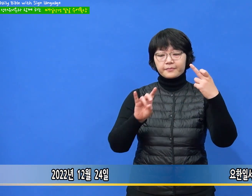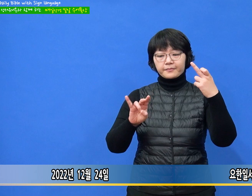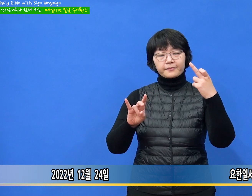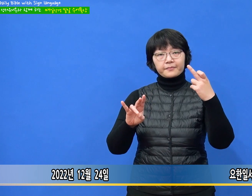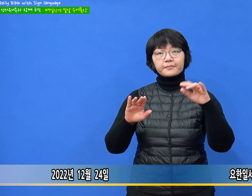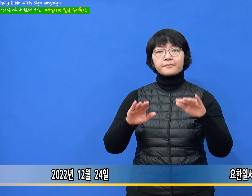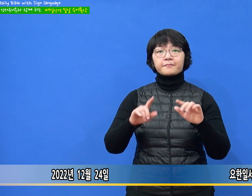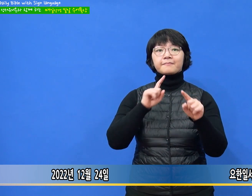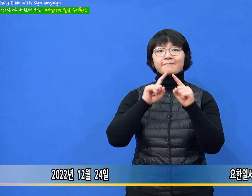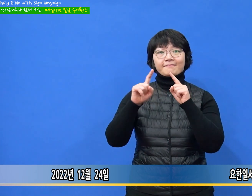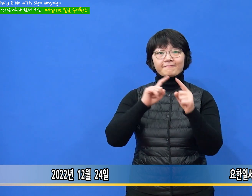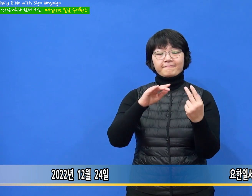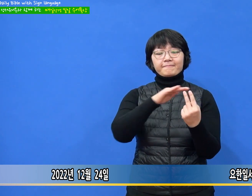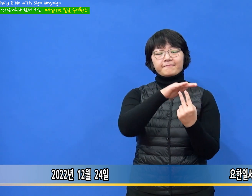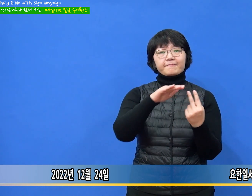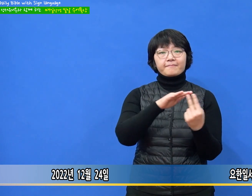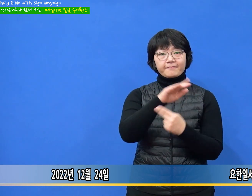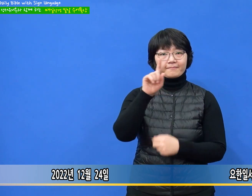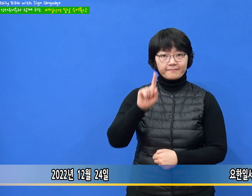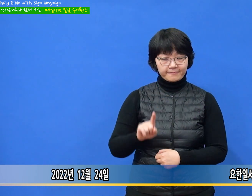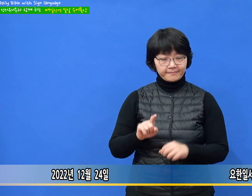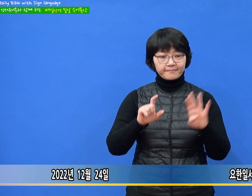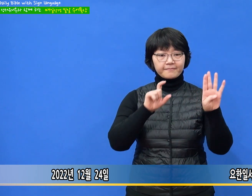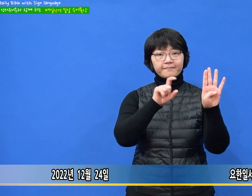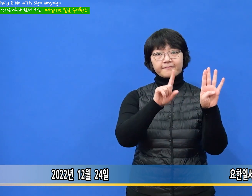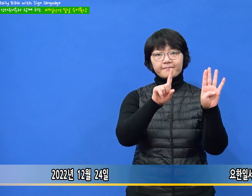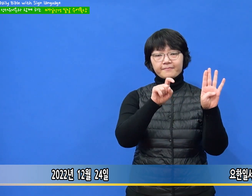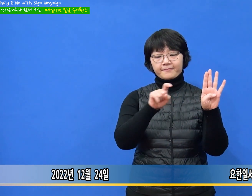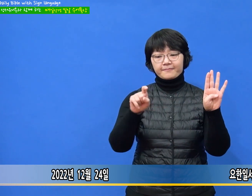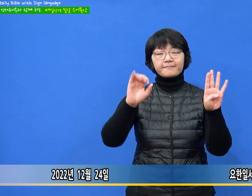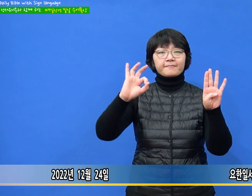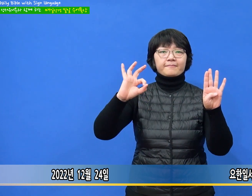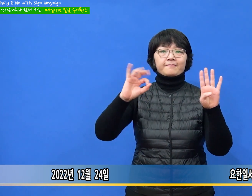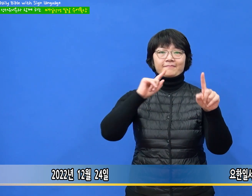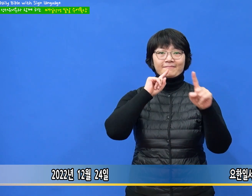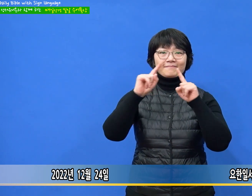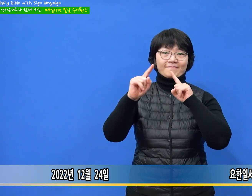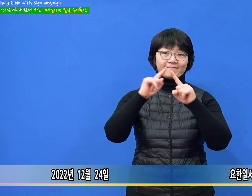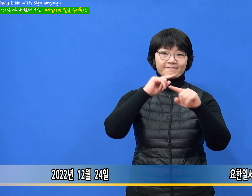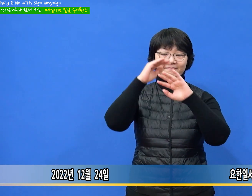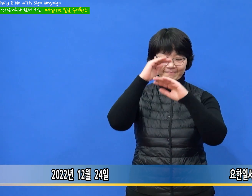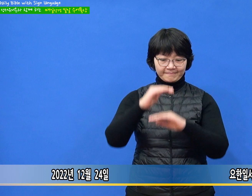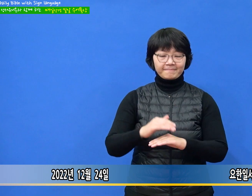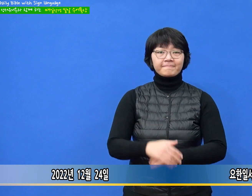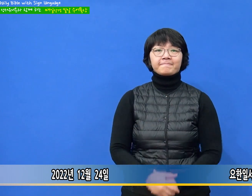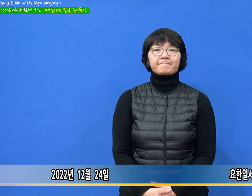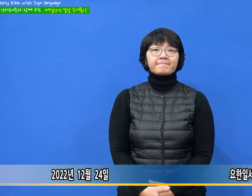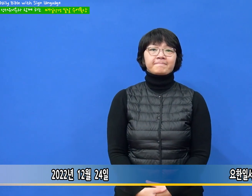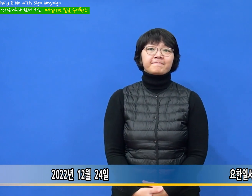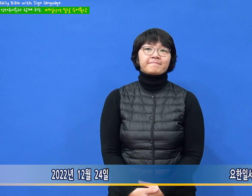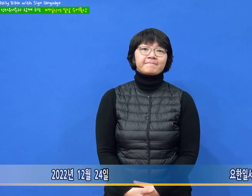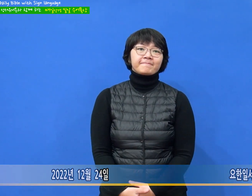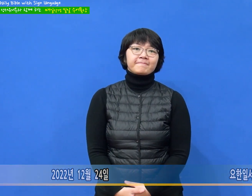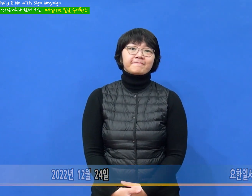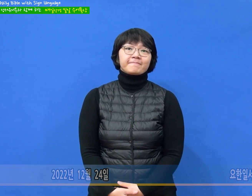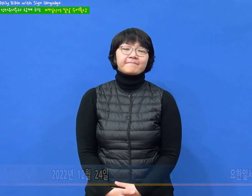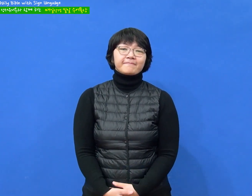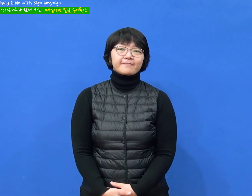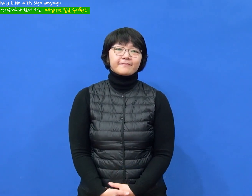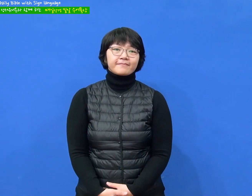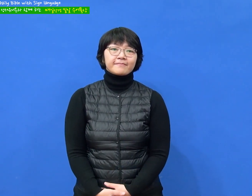(12월 24일) 오늘의 말씀은 요한일서 4장 1절에서 10절입니다.